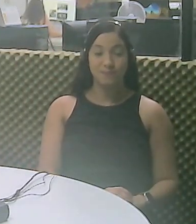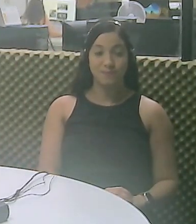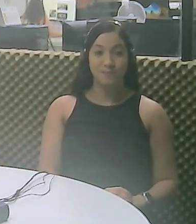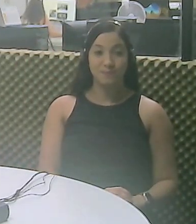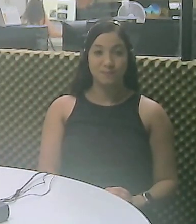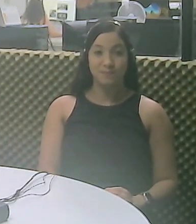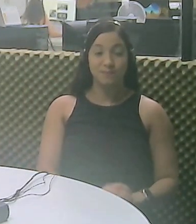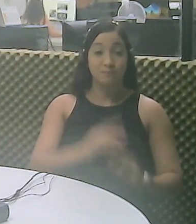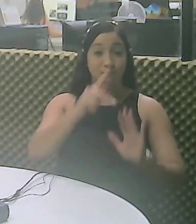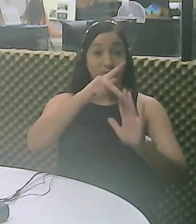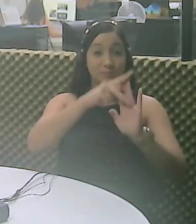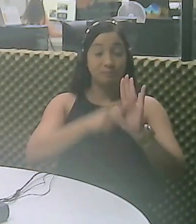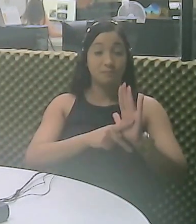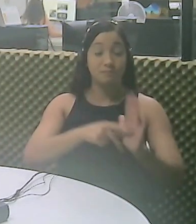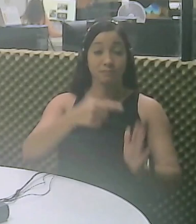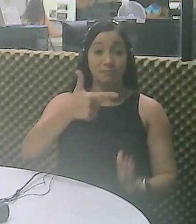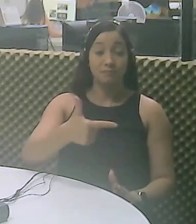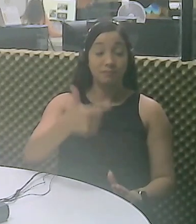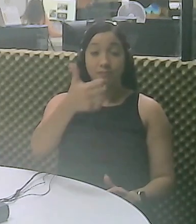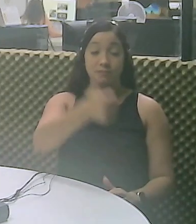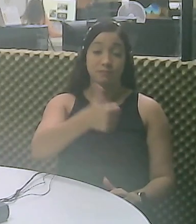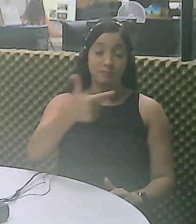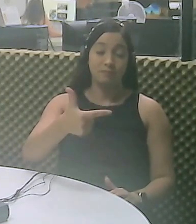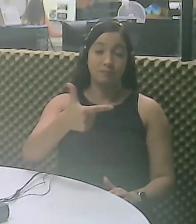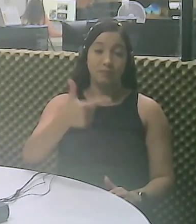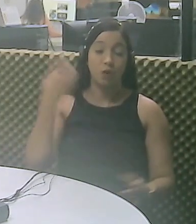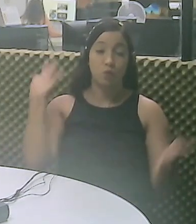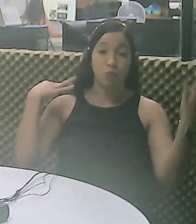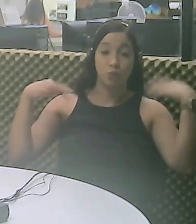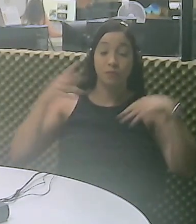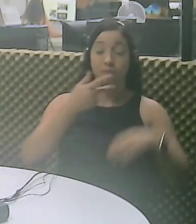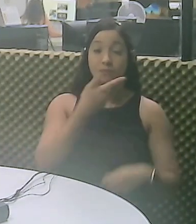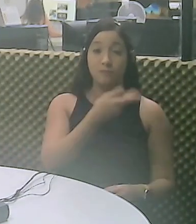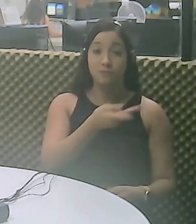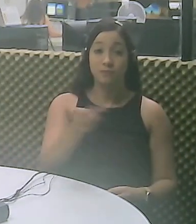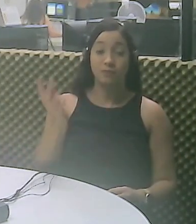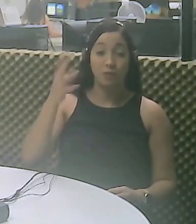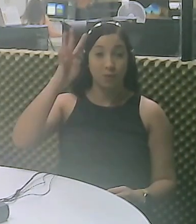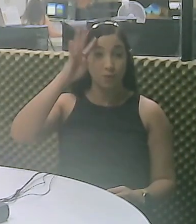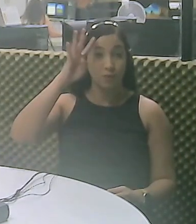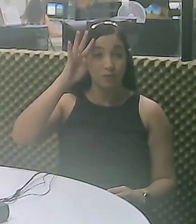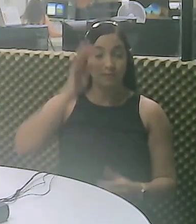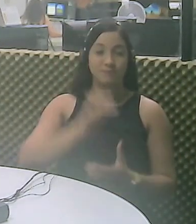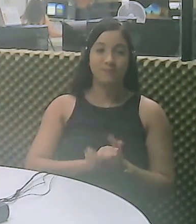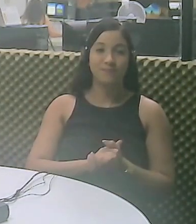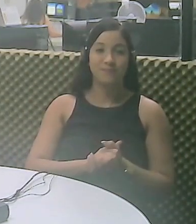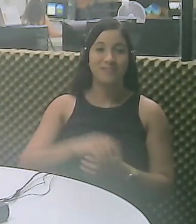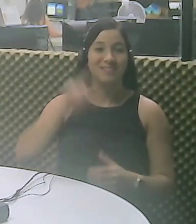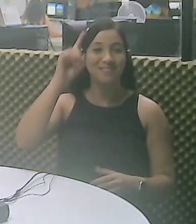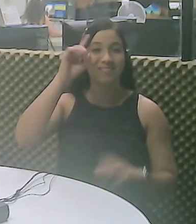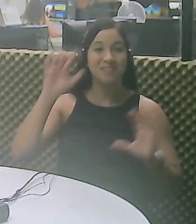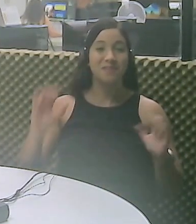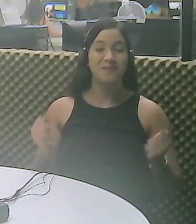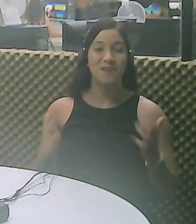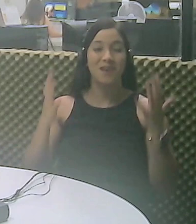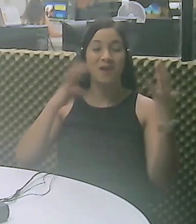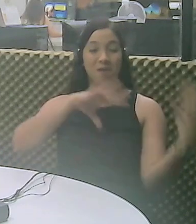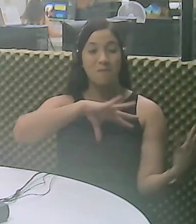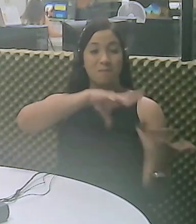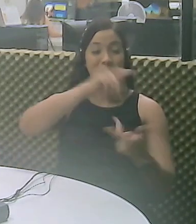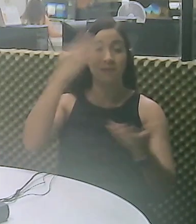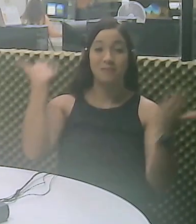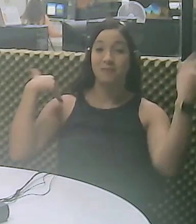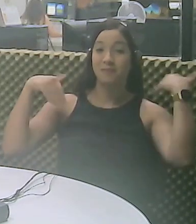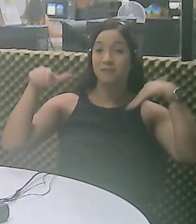A programação da 12ª Maratona do Turismo segue nesta quarta-feira, data em que se comemora o Dia Mundial do